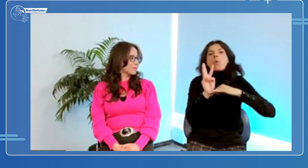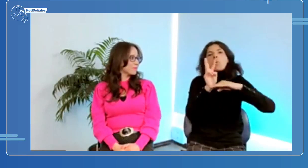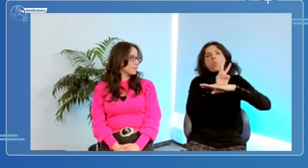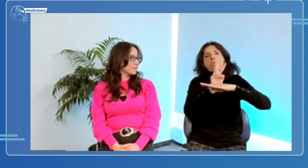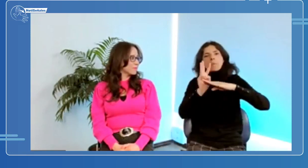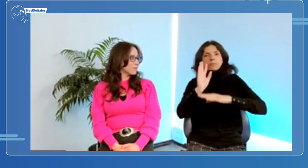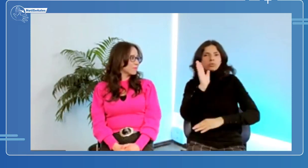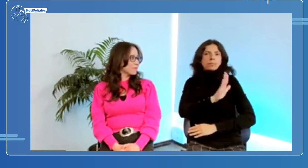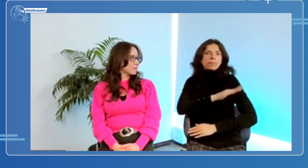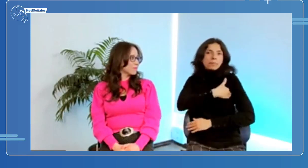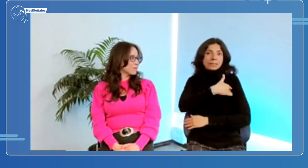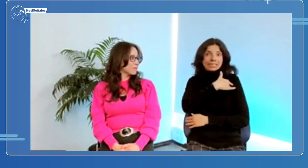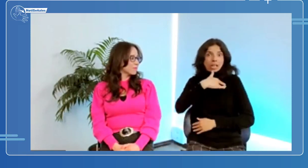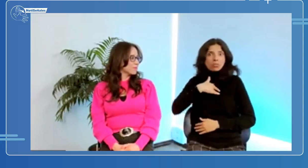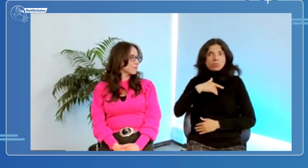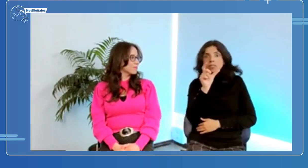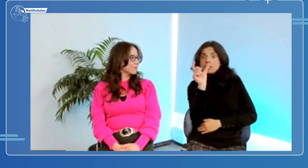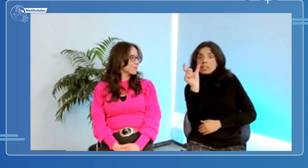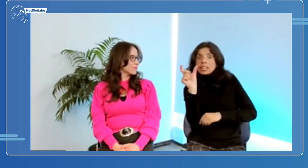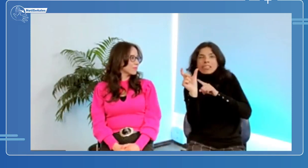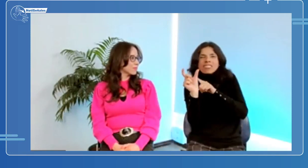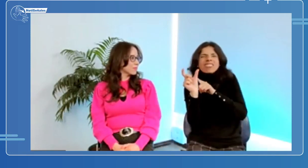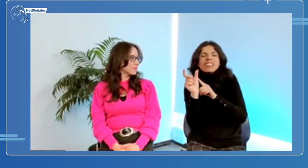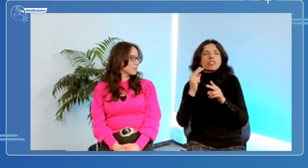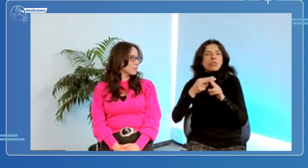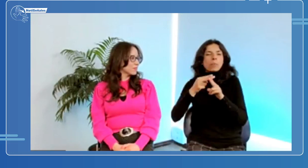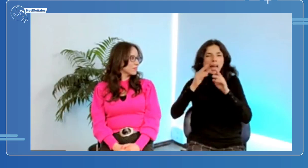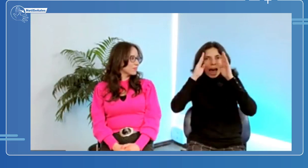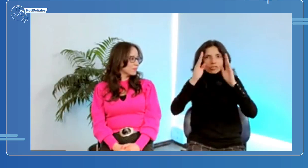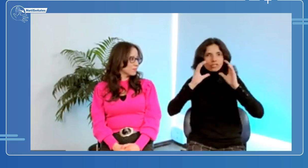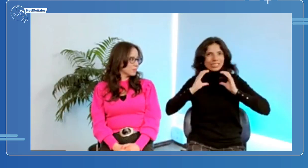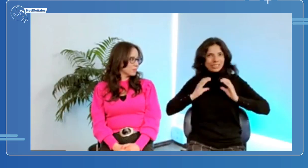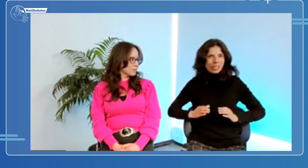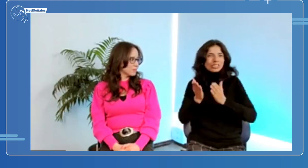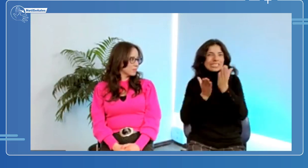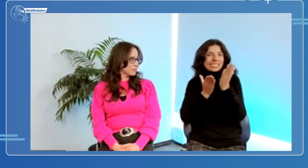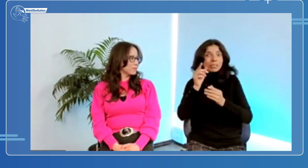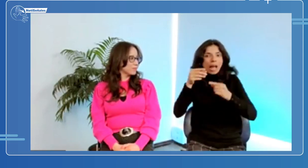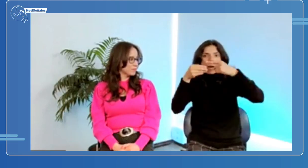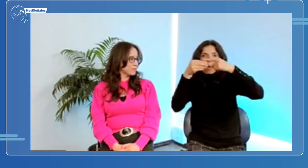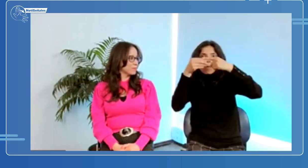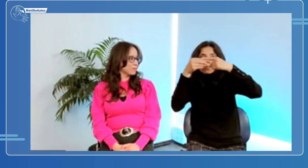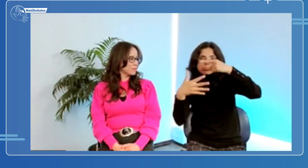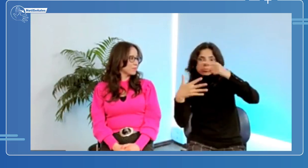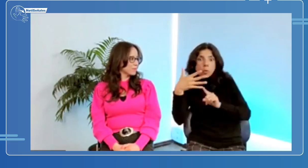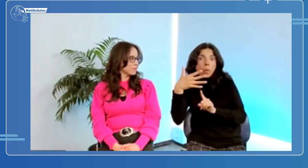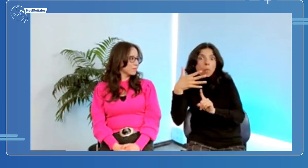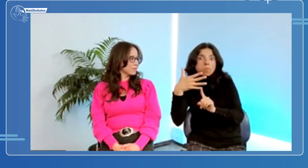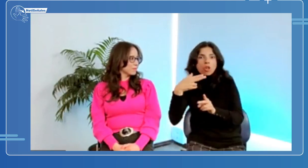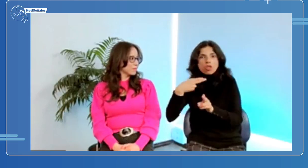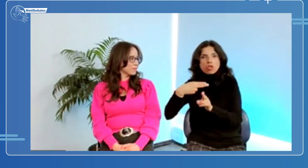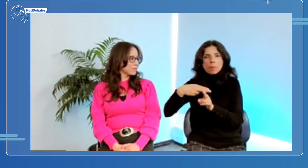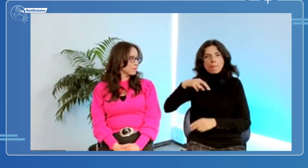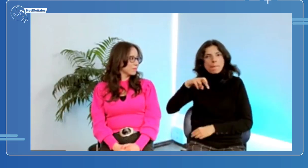hasta Bogotá. Entonces, dentro de la página del Ministerio de Salud hay un ítem que es atención al ciudadano, dentro del